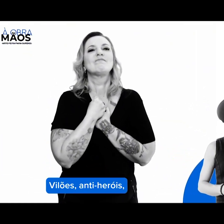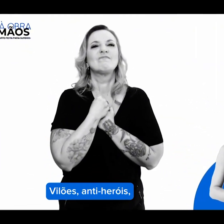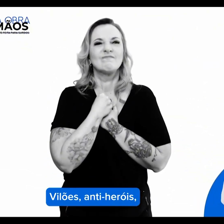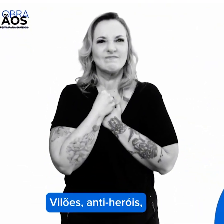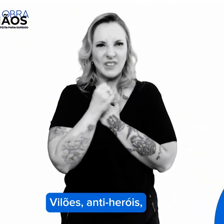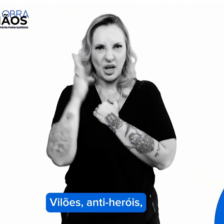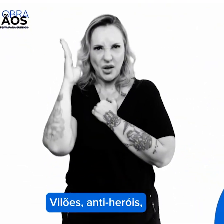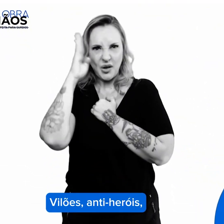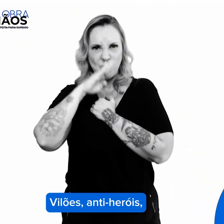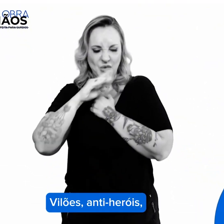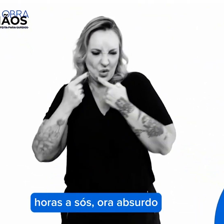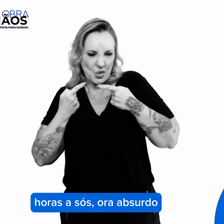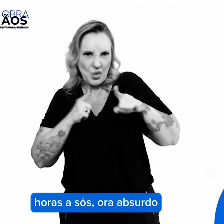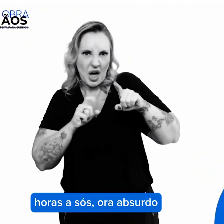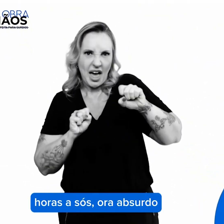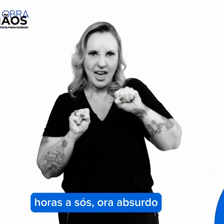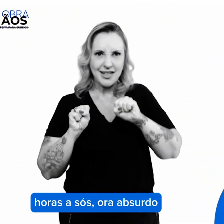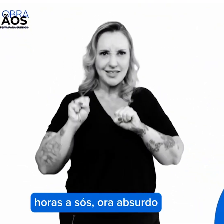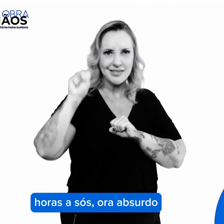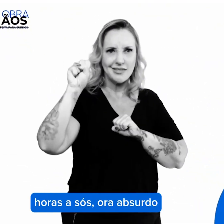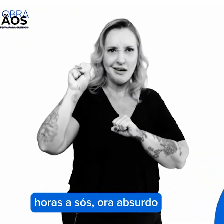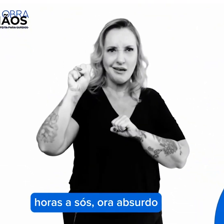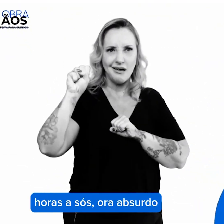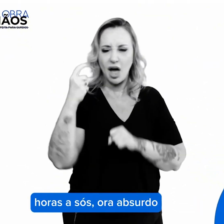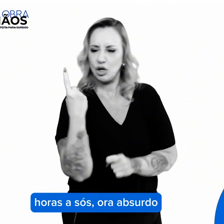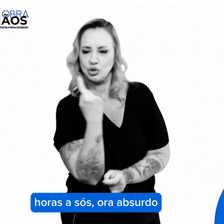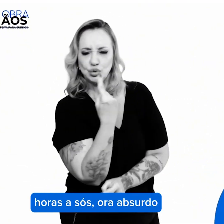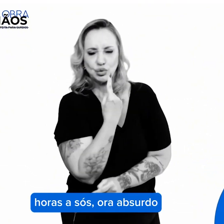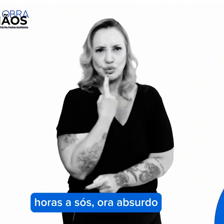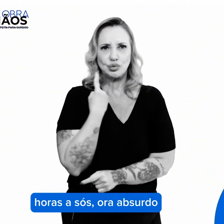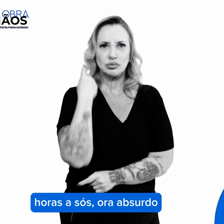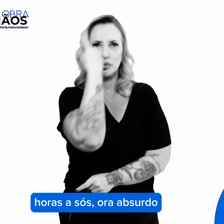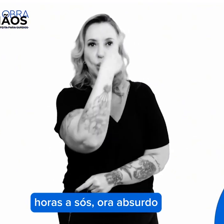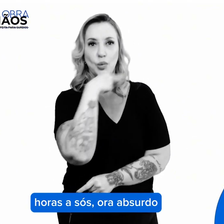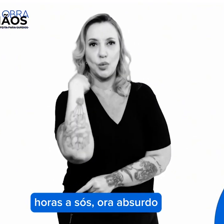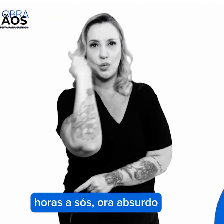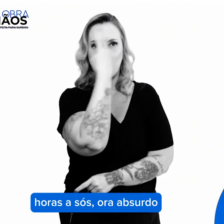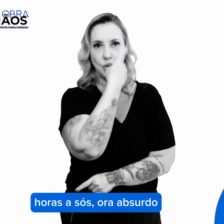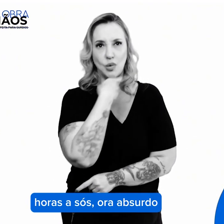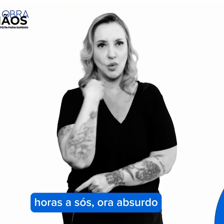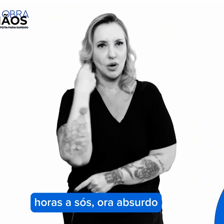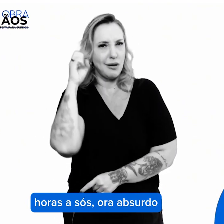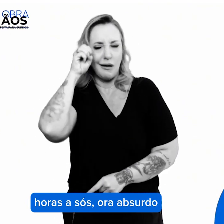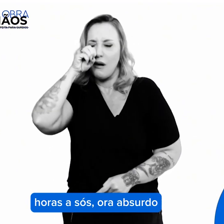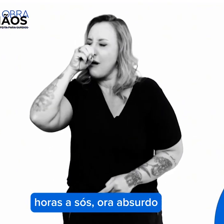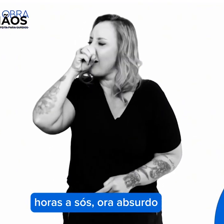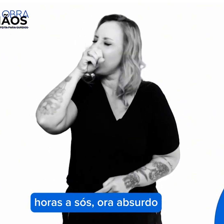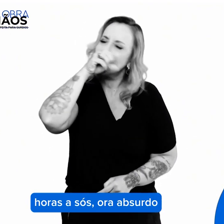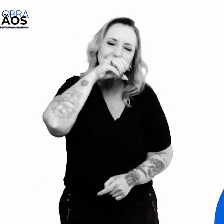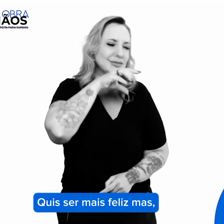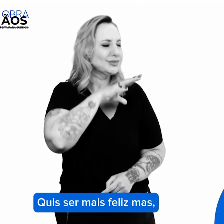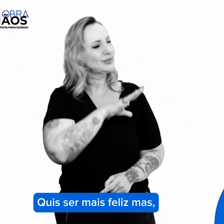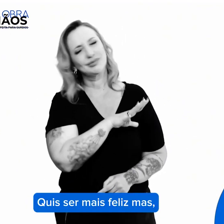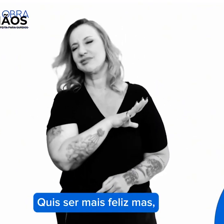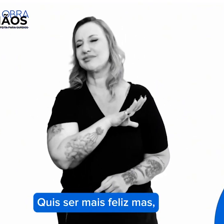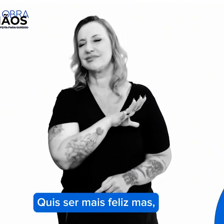gente interpretando a canção da nossa forma e ela realmente trazendo essa interpretação para quem realmente